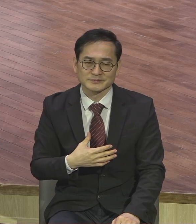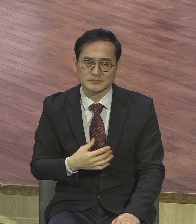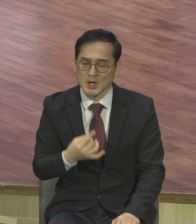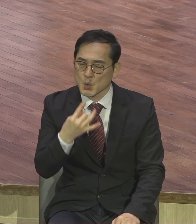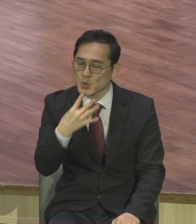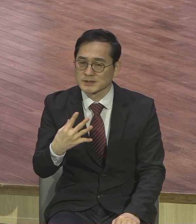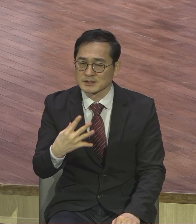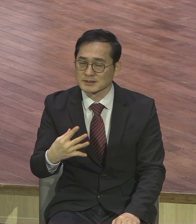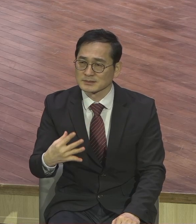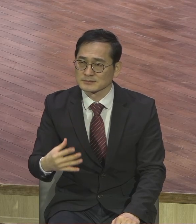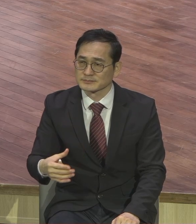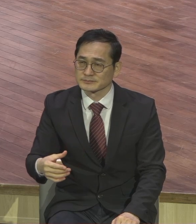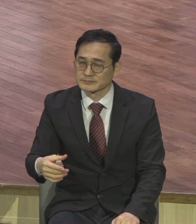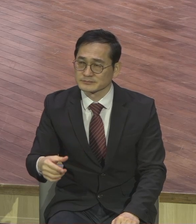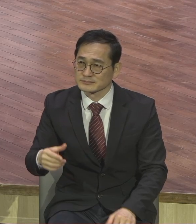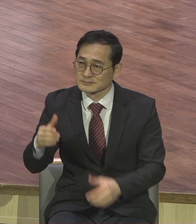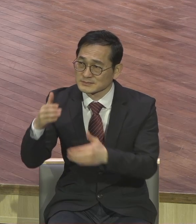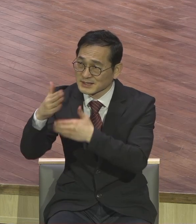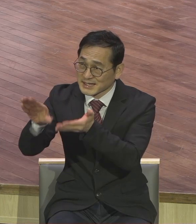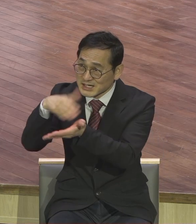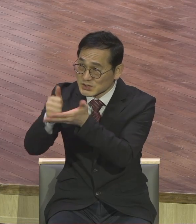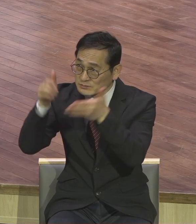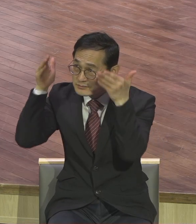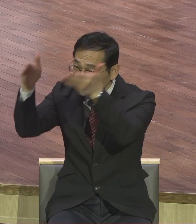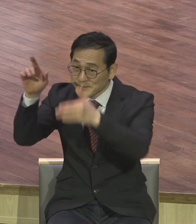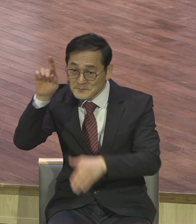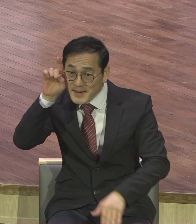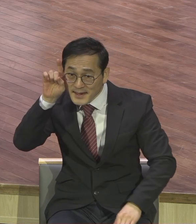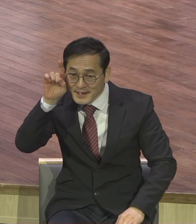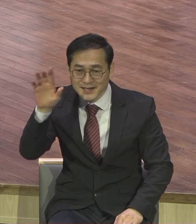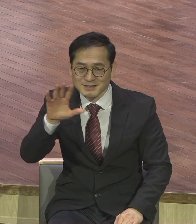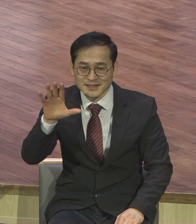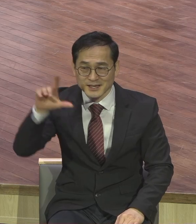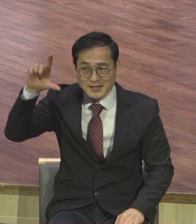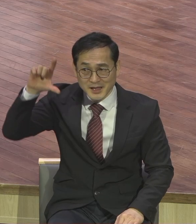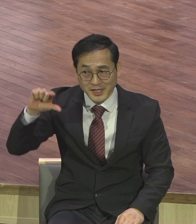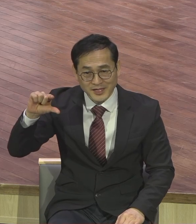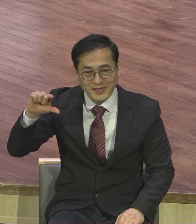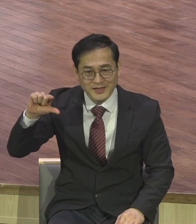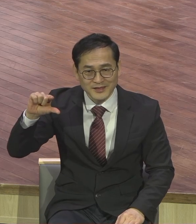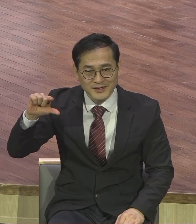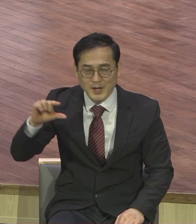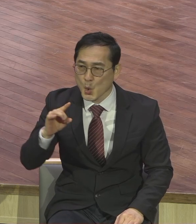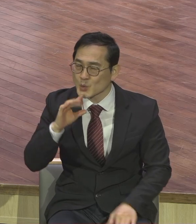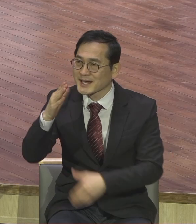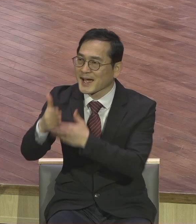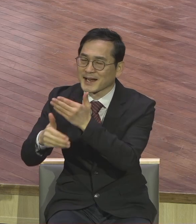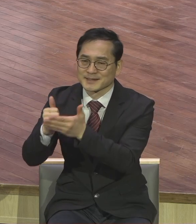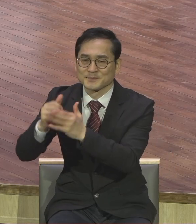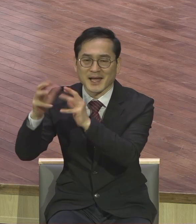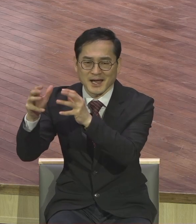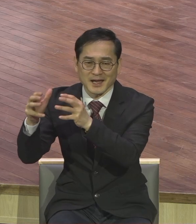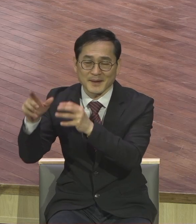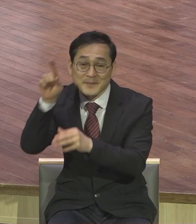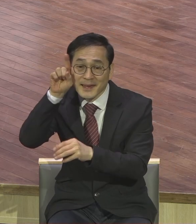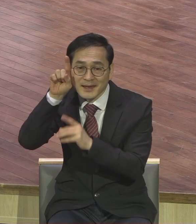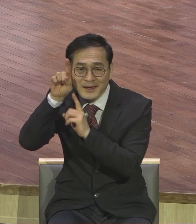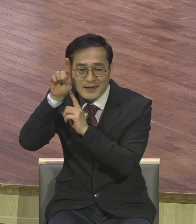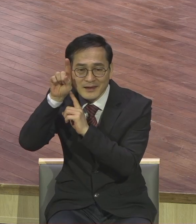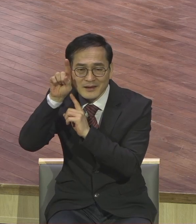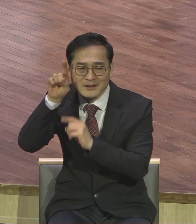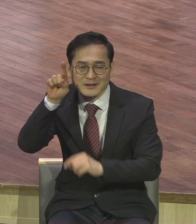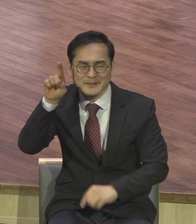오직 그리스도 중심이 아니다는 얘기예요. 오직 하나님 나라 여기에 인생 방향을